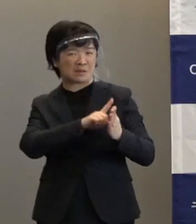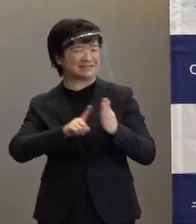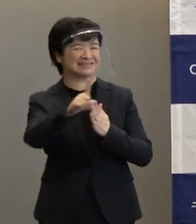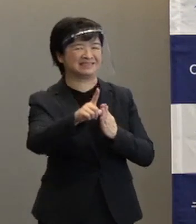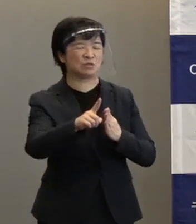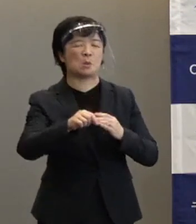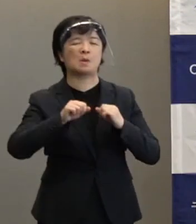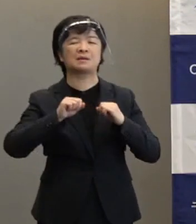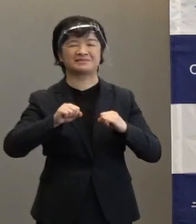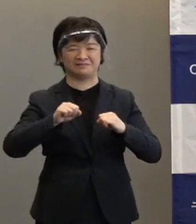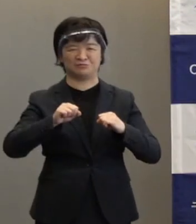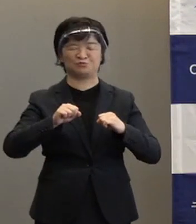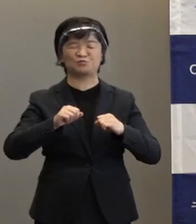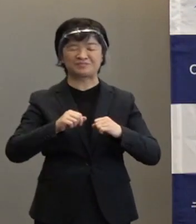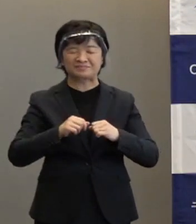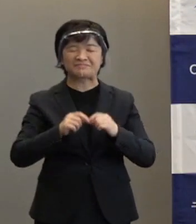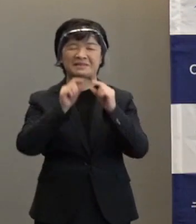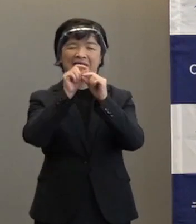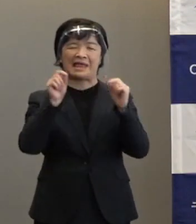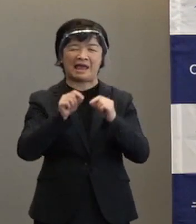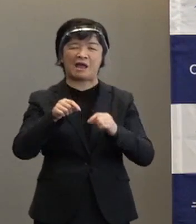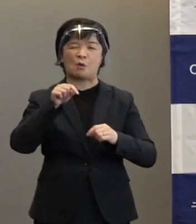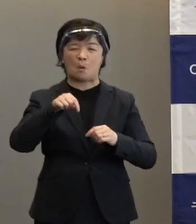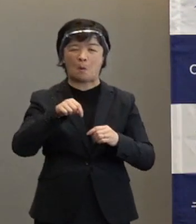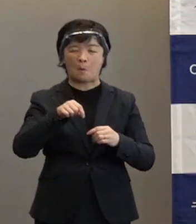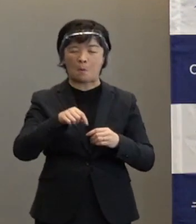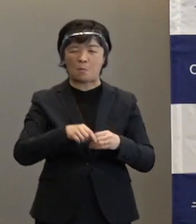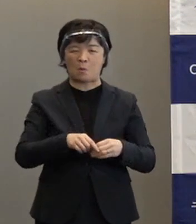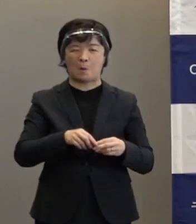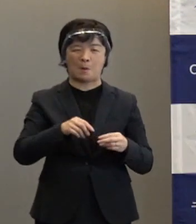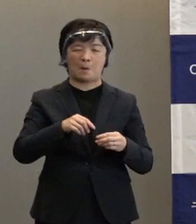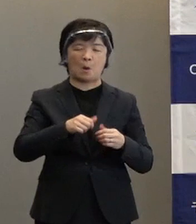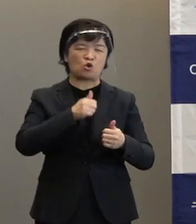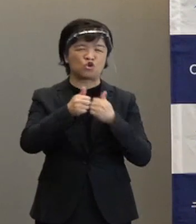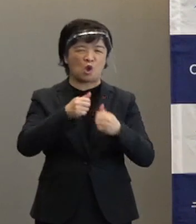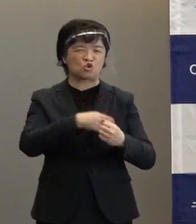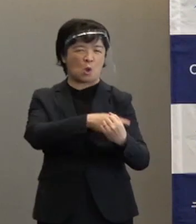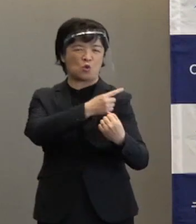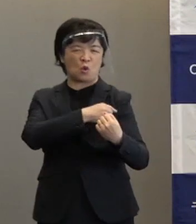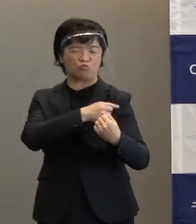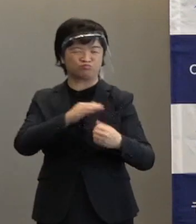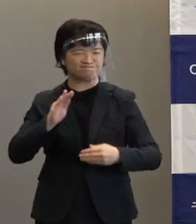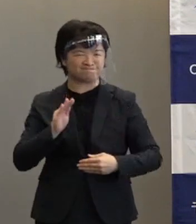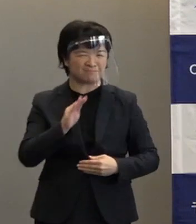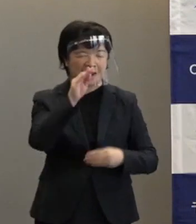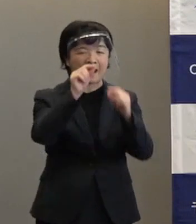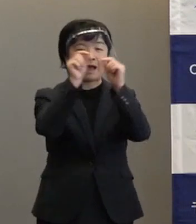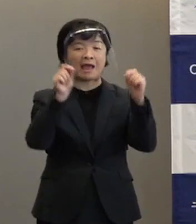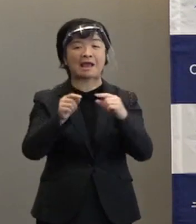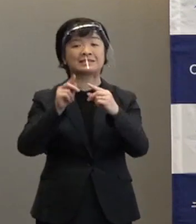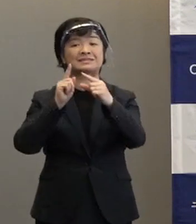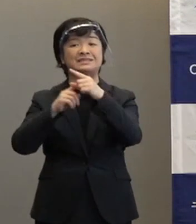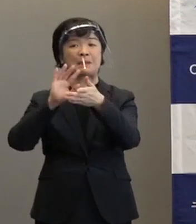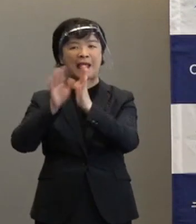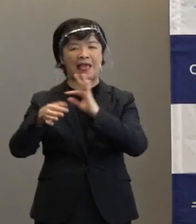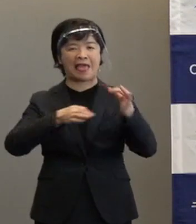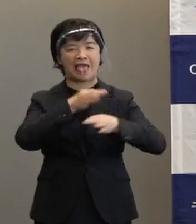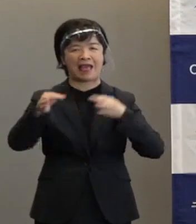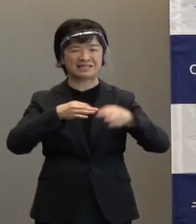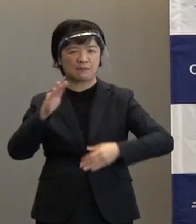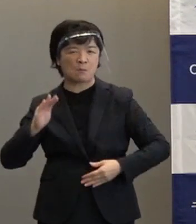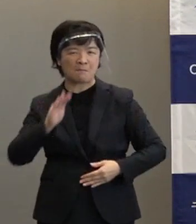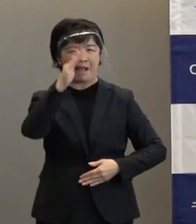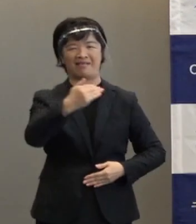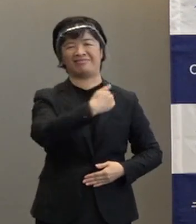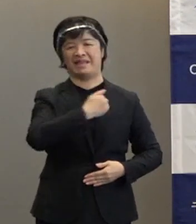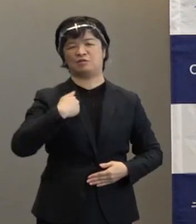この立地企業の競争力が高まっていく、それから千葉県経済の発展につながっていく、これがまあ我々の目指す。